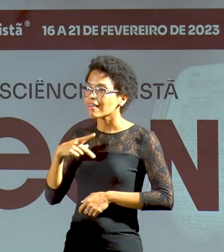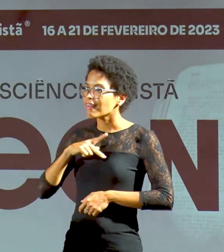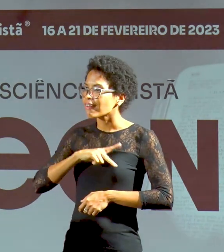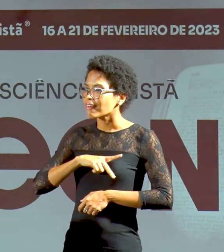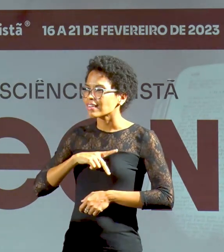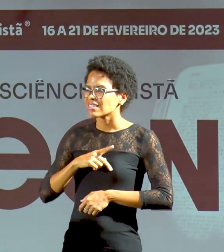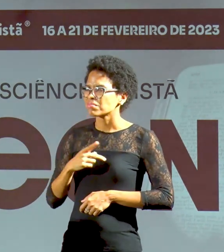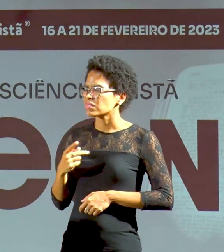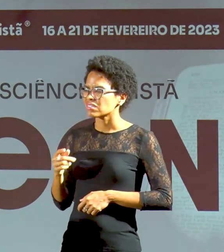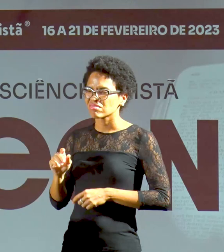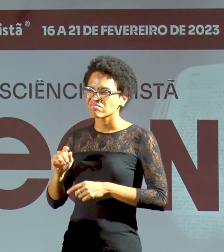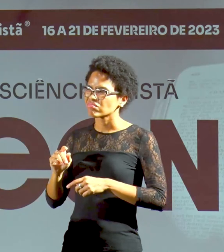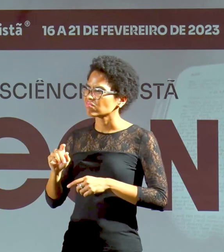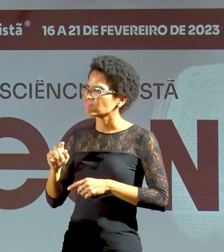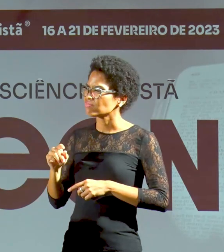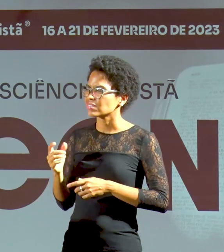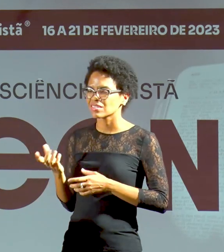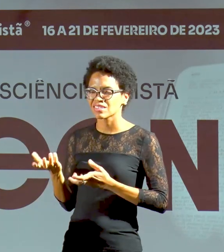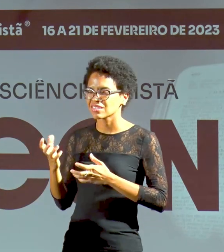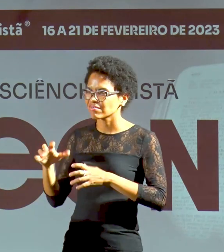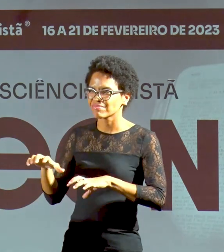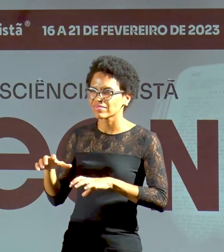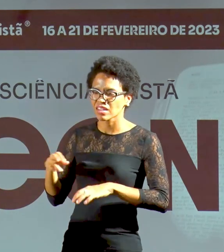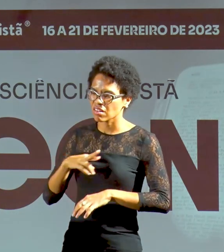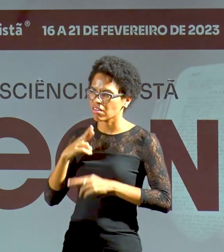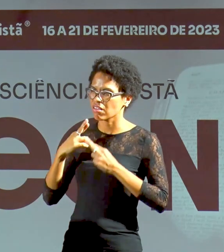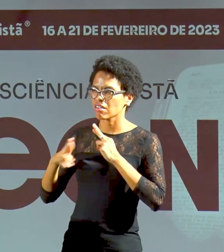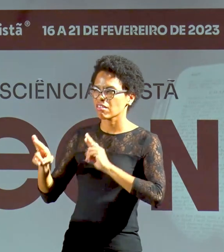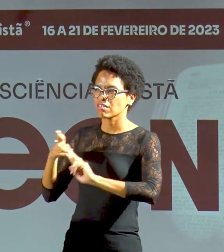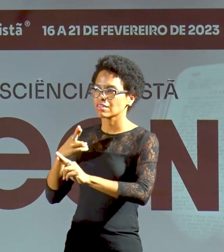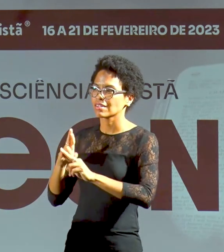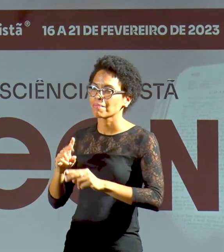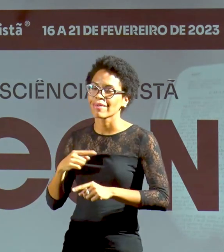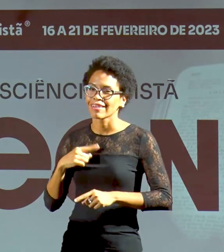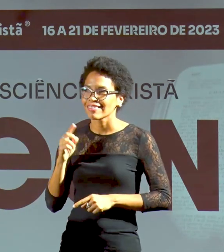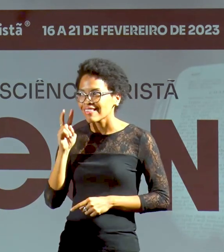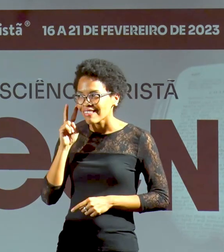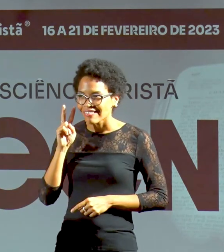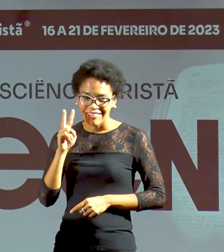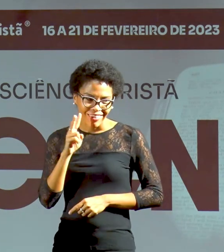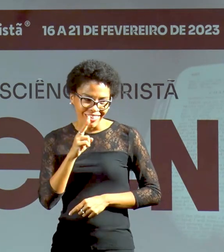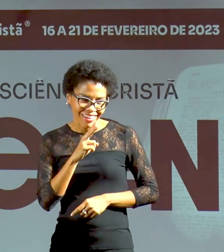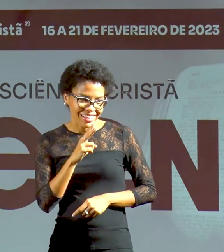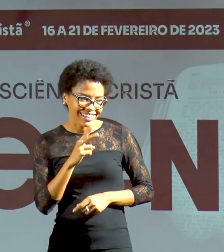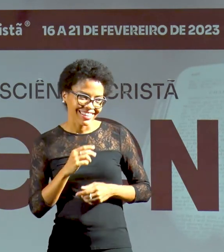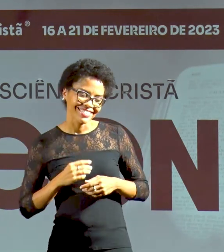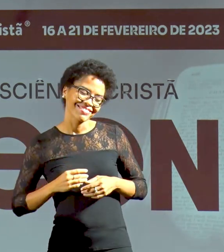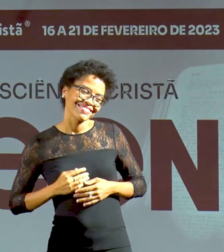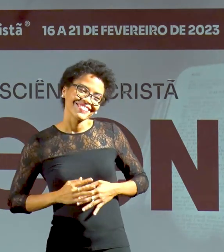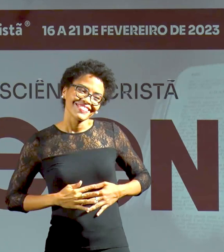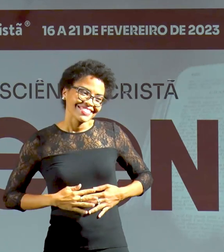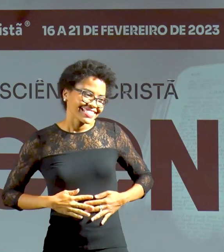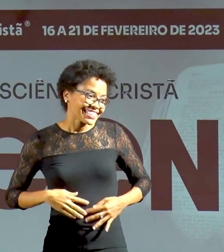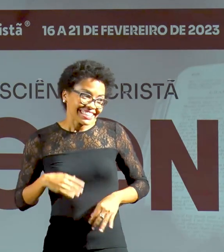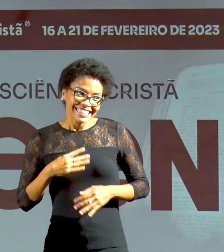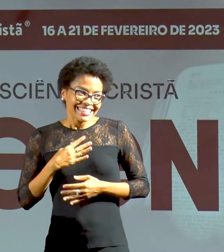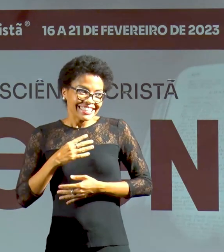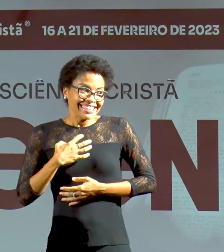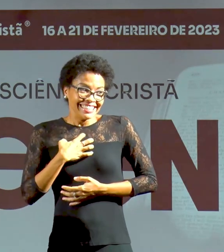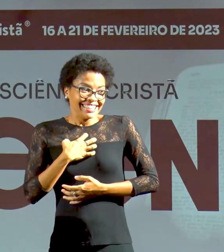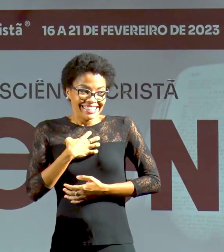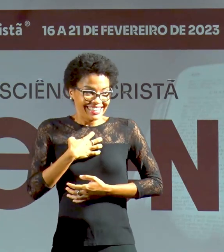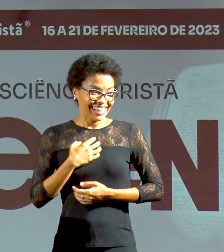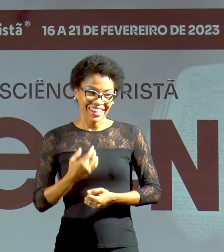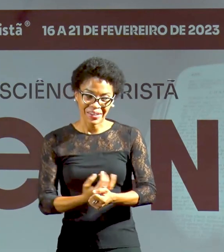quando vê ele mas me dá um friozinho na barriga você já sentiu isso aquele friozinho na barriga às vezes você vai no banheiro era só